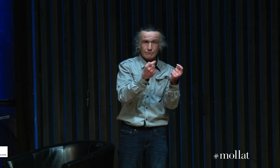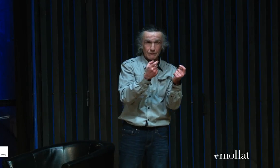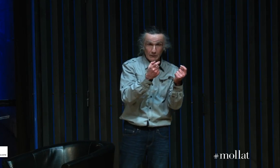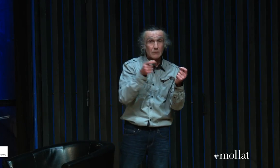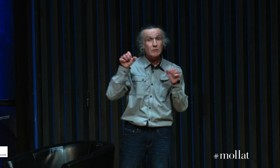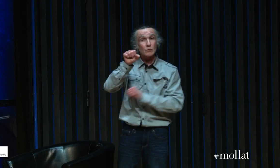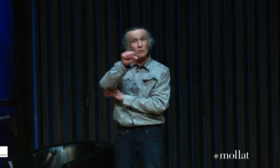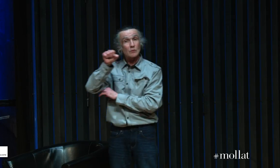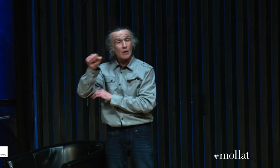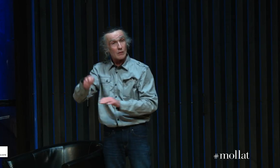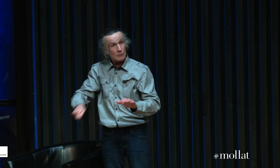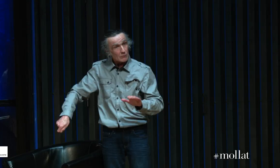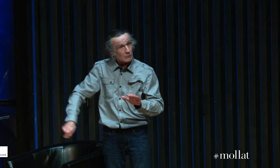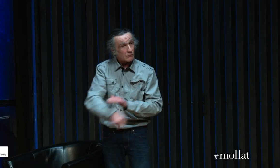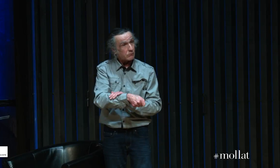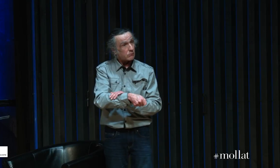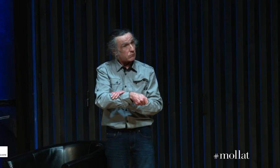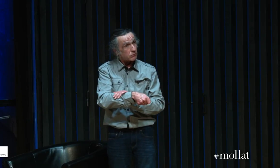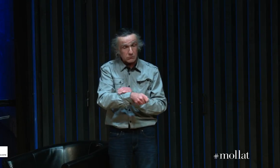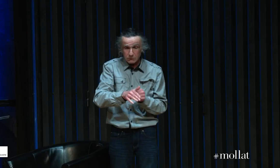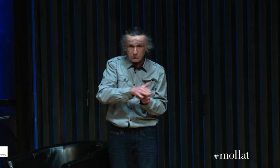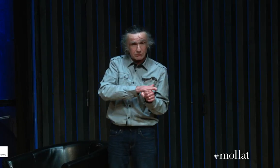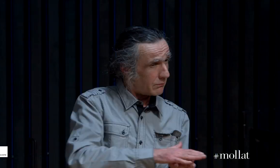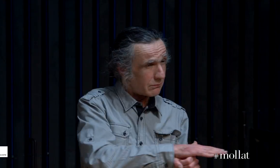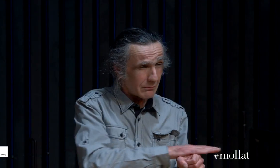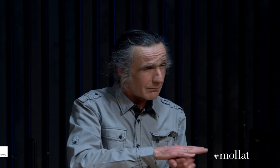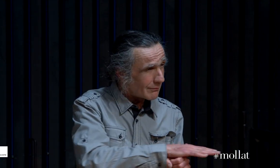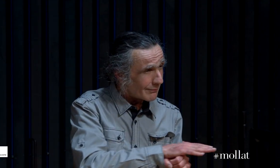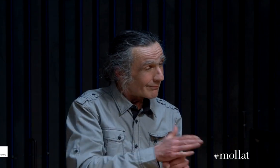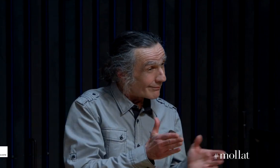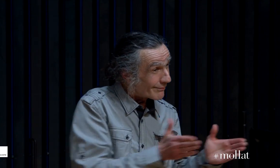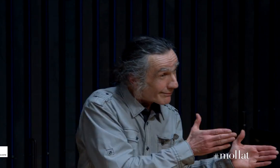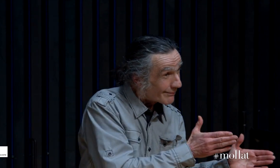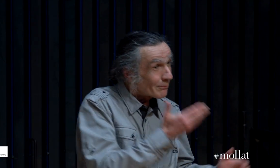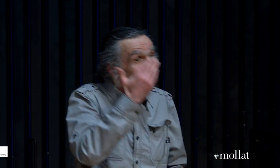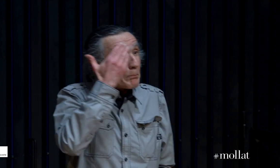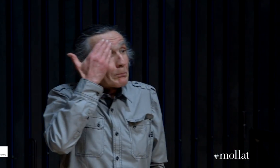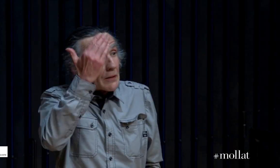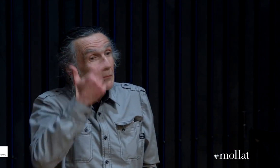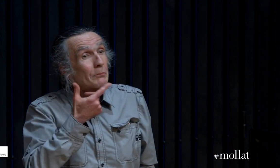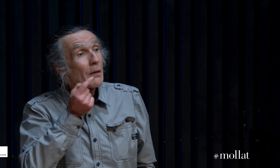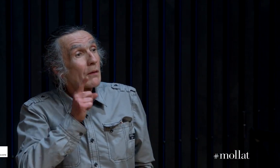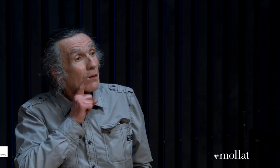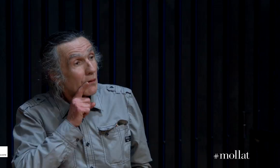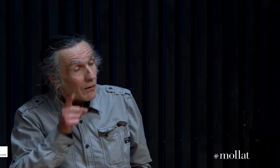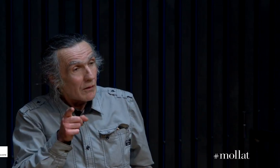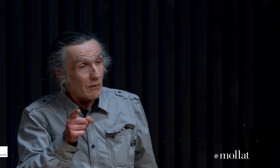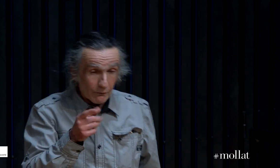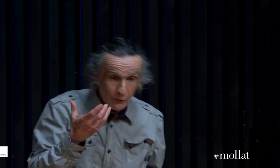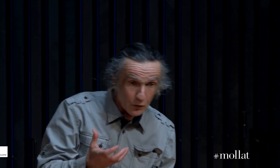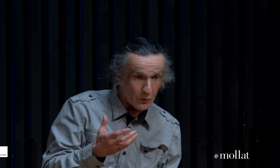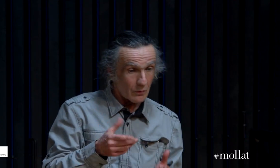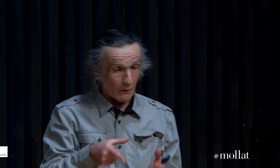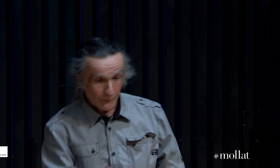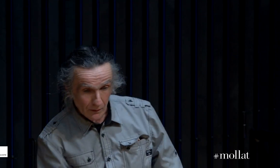bien sûr. Et on leur dit que ça, c'est la solution. Et là, on va donner des subventions, on va donner des moyens financiers pour ça.